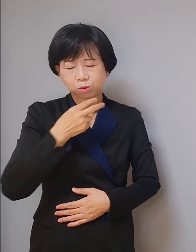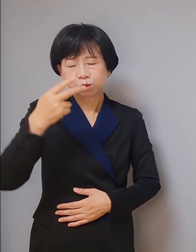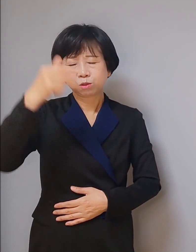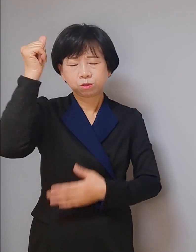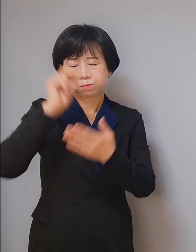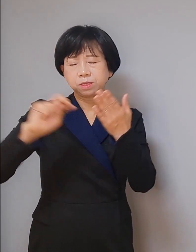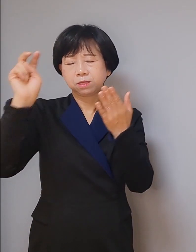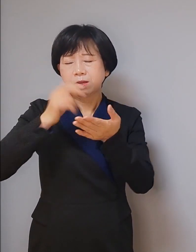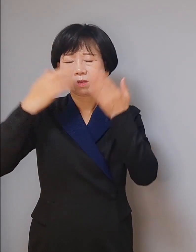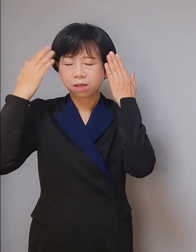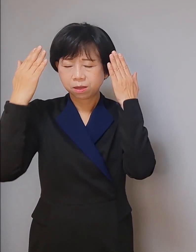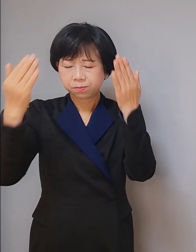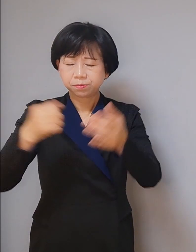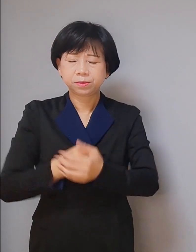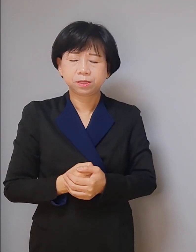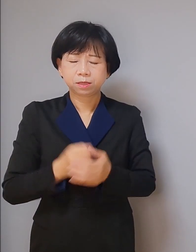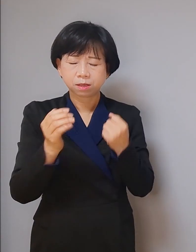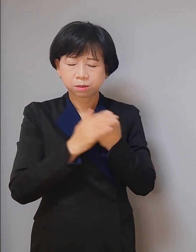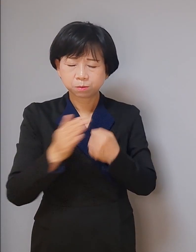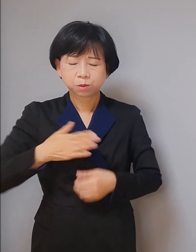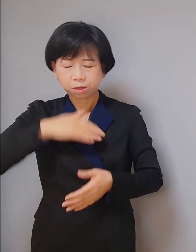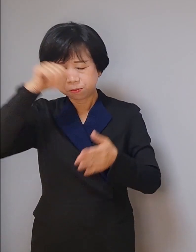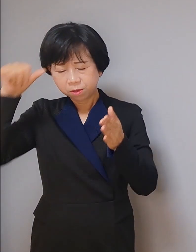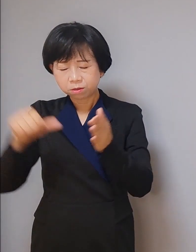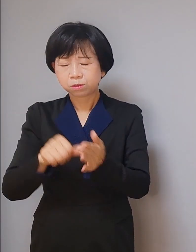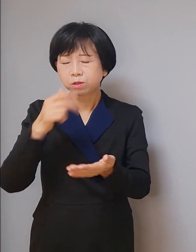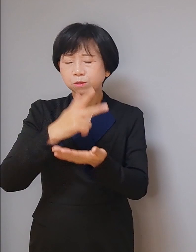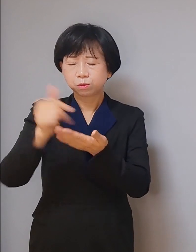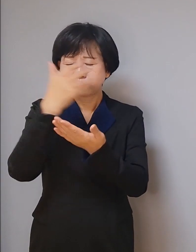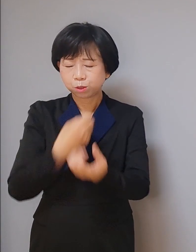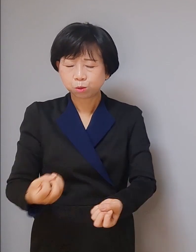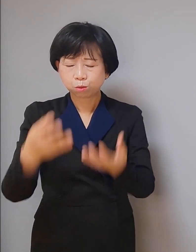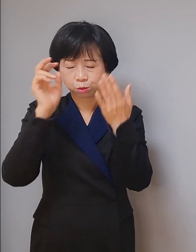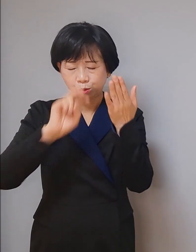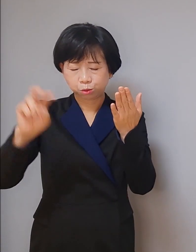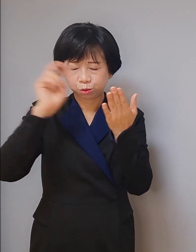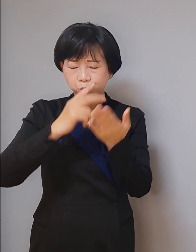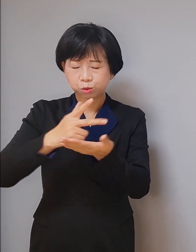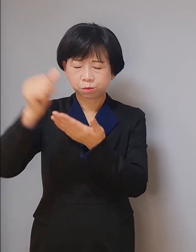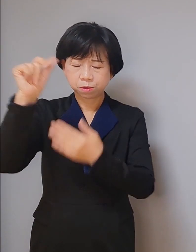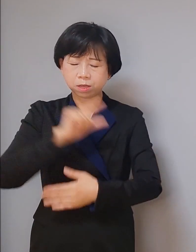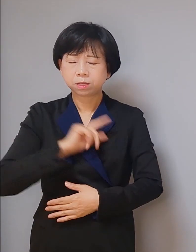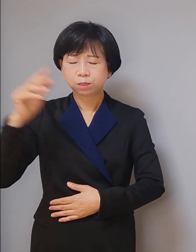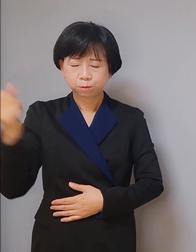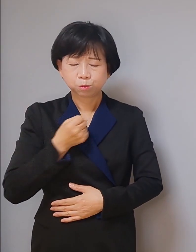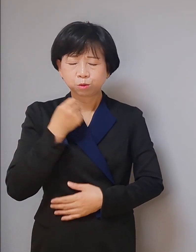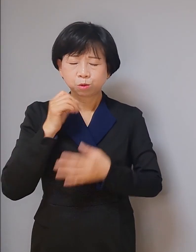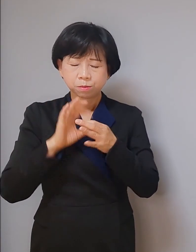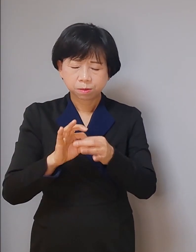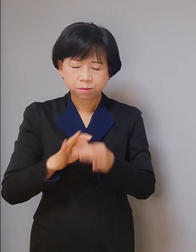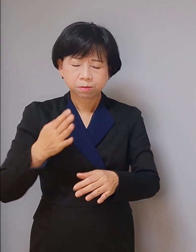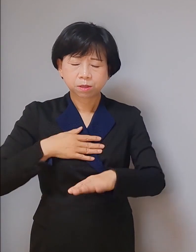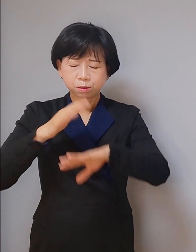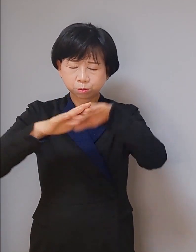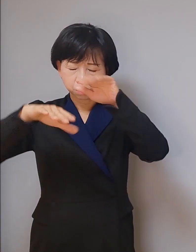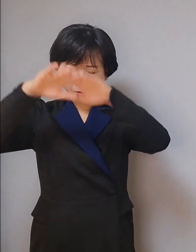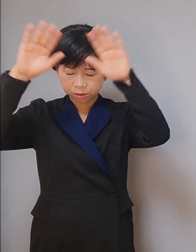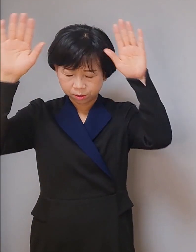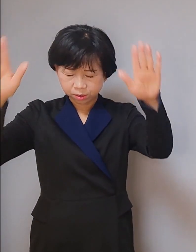찬양할 것이라. 이러므로 나의 평생에 주를 송축하며 주의 이름으로 말미암아 나의 손을